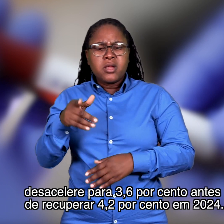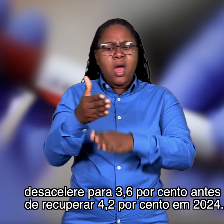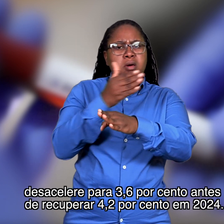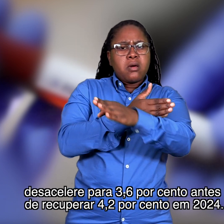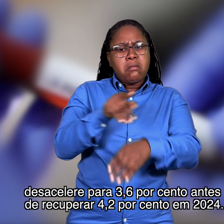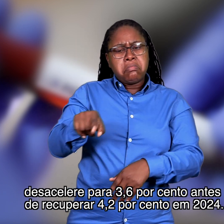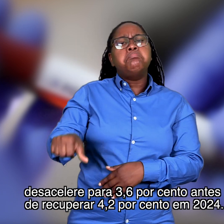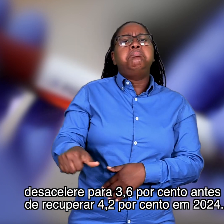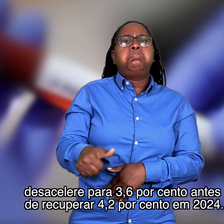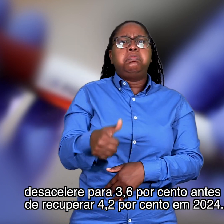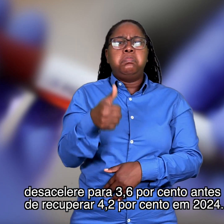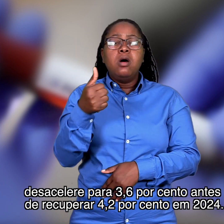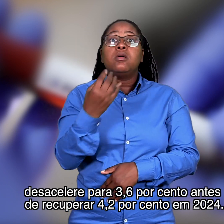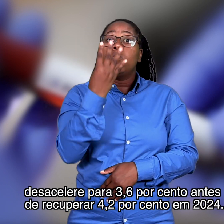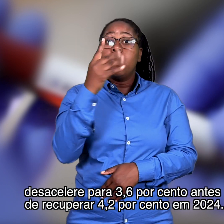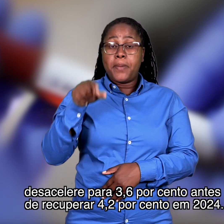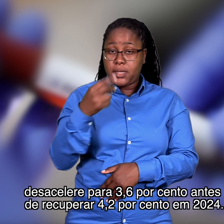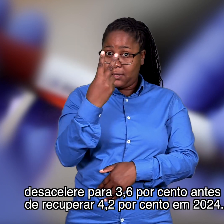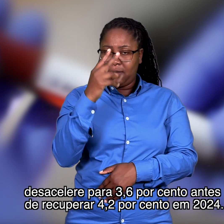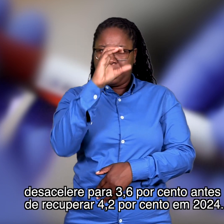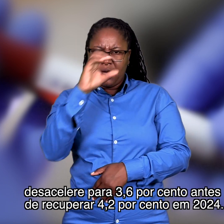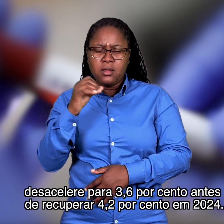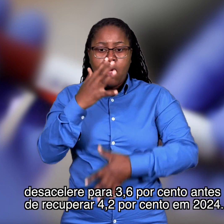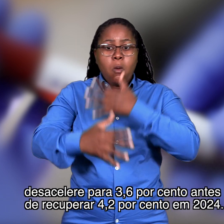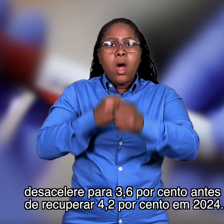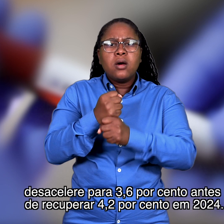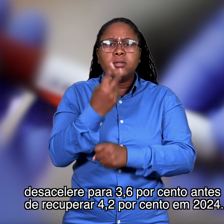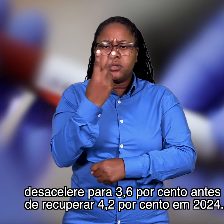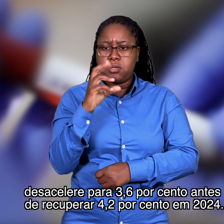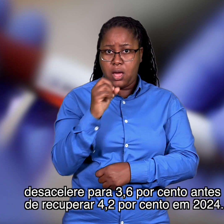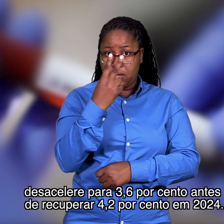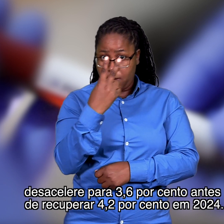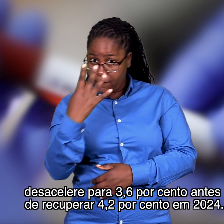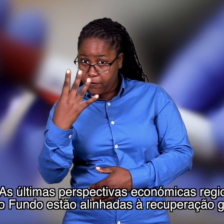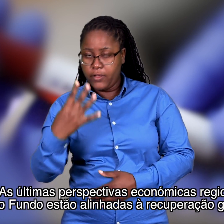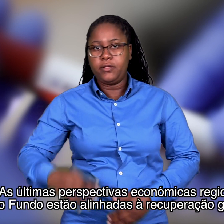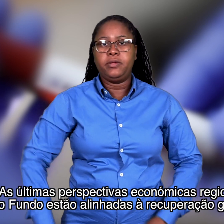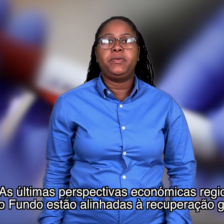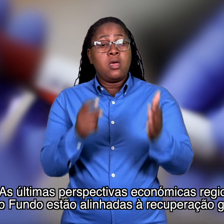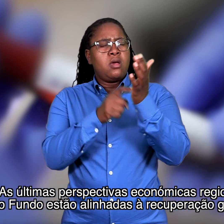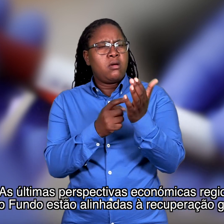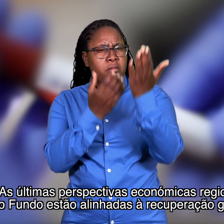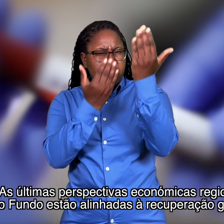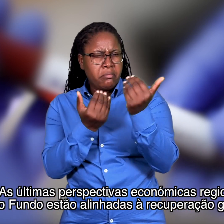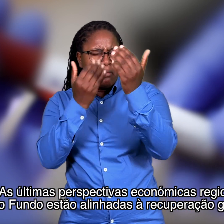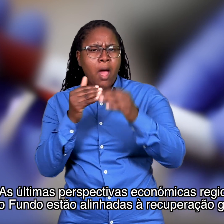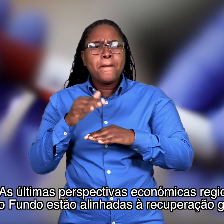,6% antes de recuperar 2,2% em 2024. As últimas perspectivas econômicas